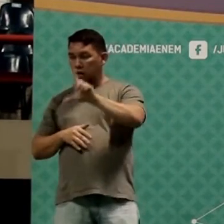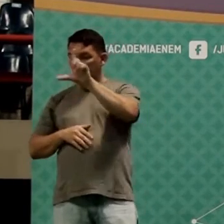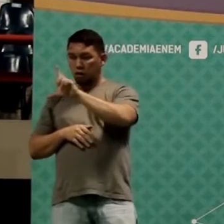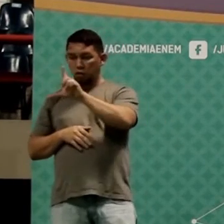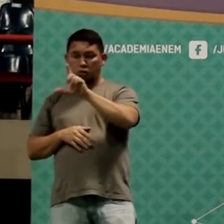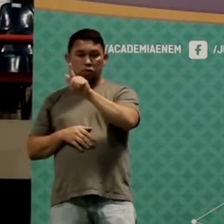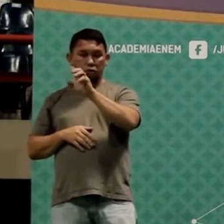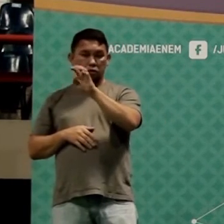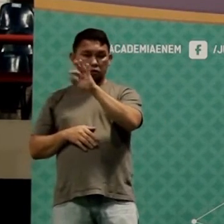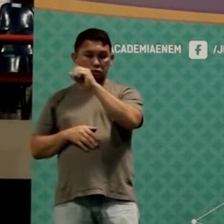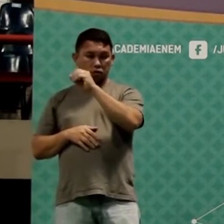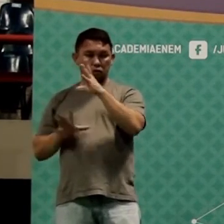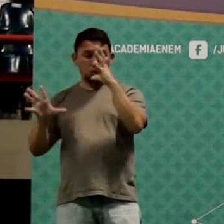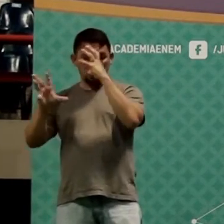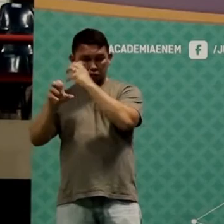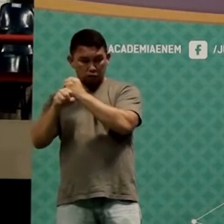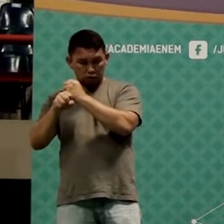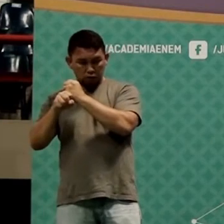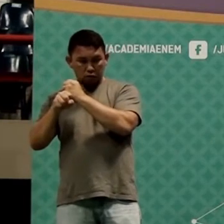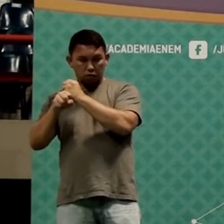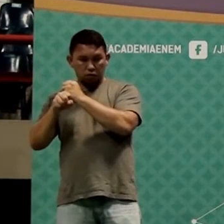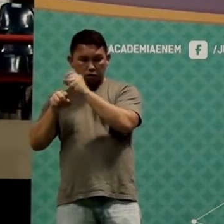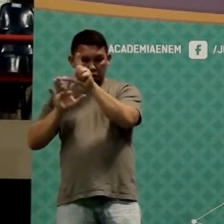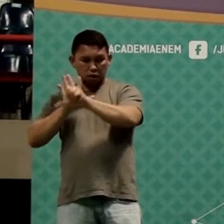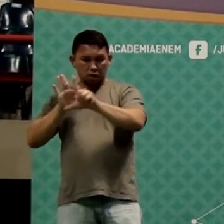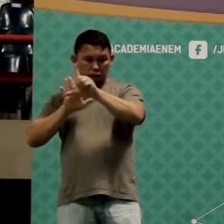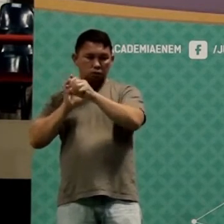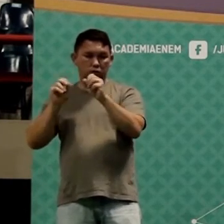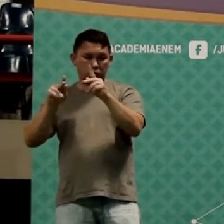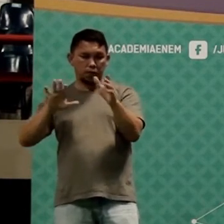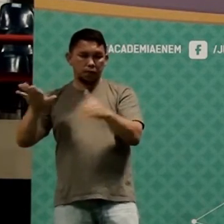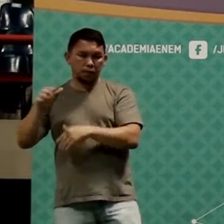trevas, fala da escuridão. Tá bom? Beleza?